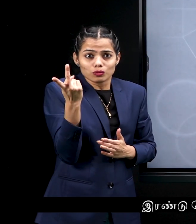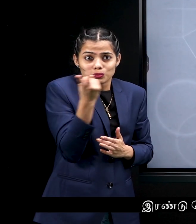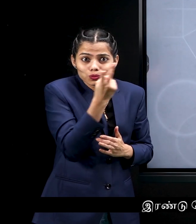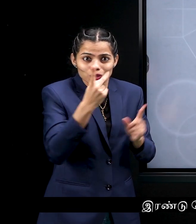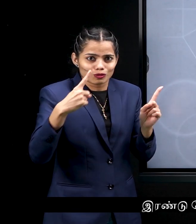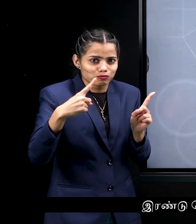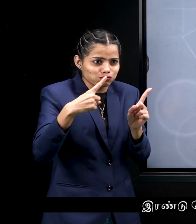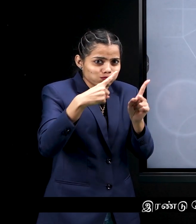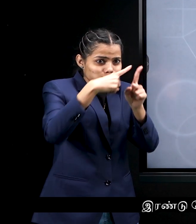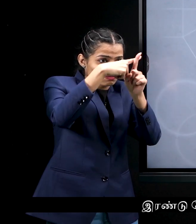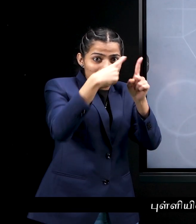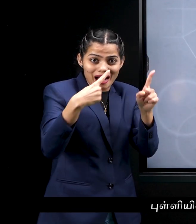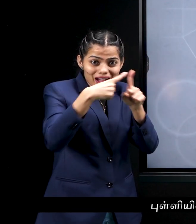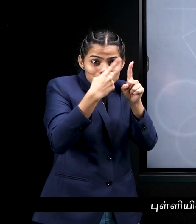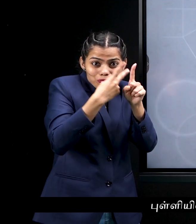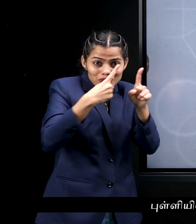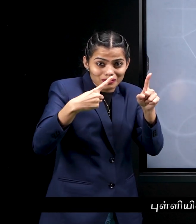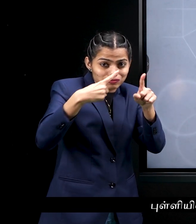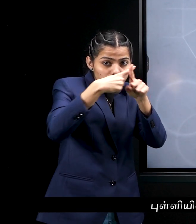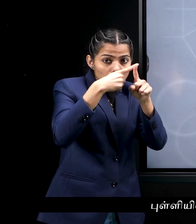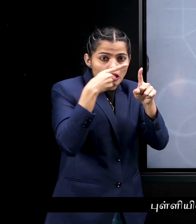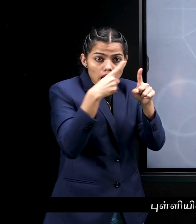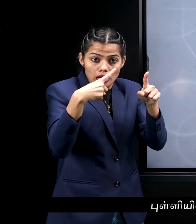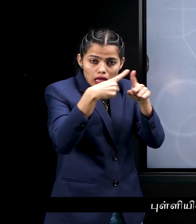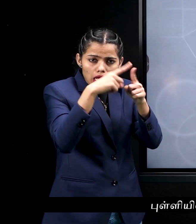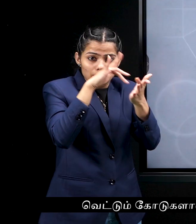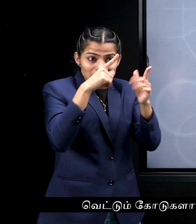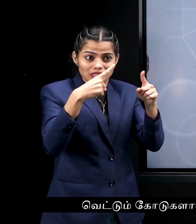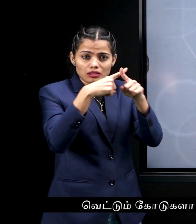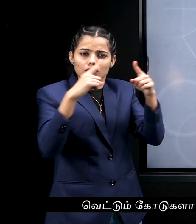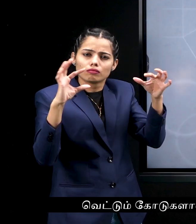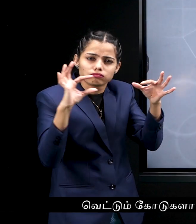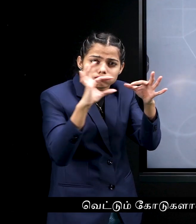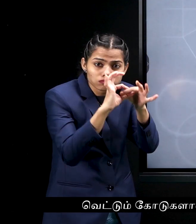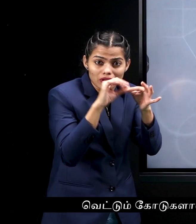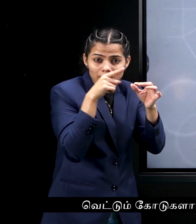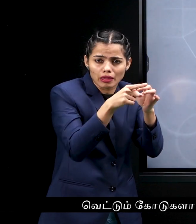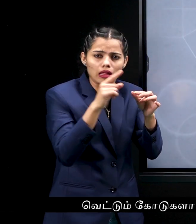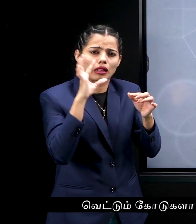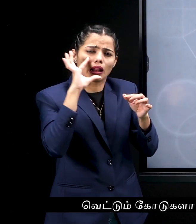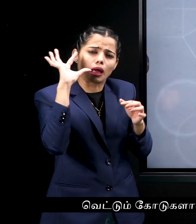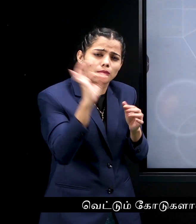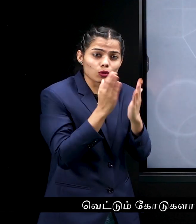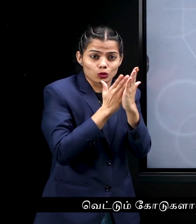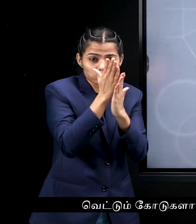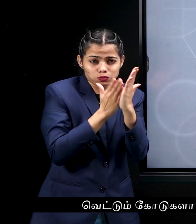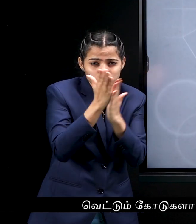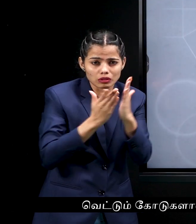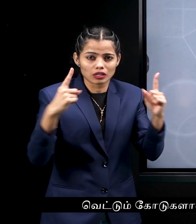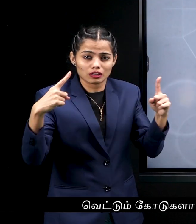இரண்டு கோடுகள் வெட்டும்போது அவை வெட்டும் புள்ளியில் பல கோணங்களை உருவாக்குகின்றன. வெட்டும் கோடுகளால் உருவாக்கப்பட்ட கோணங்களின்